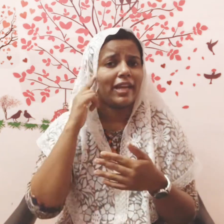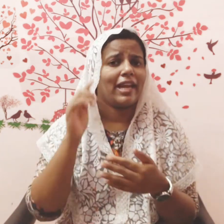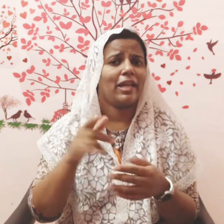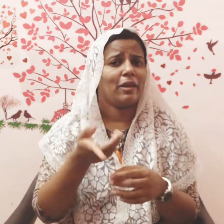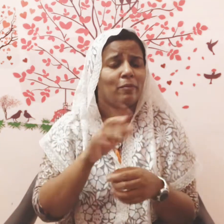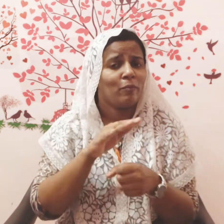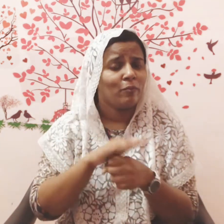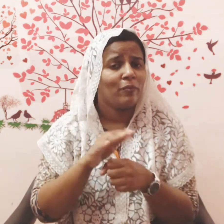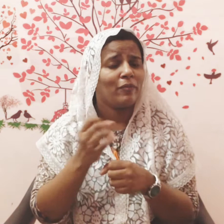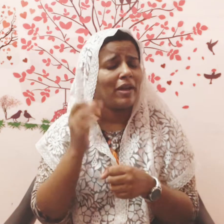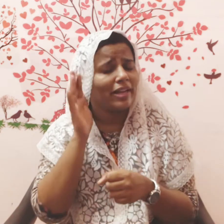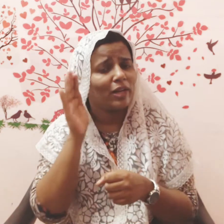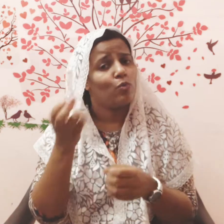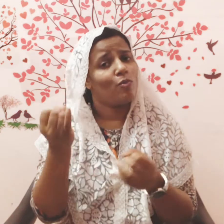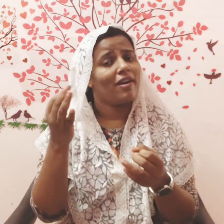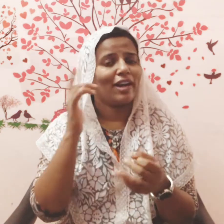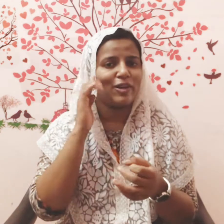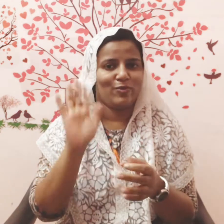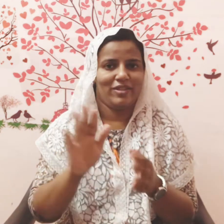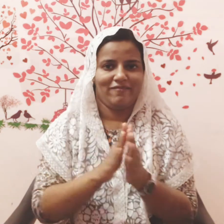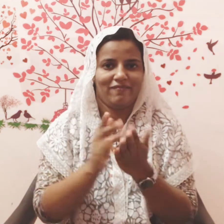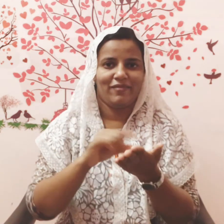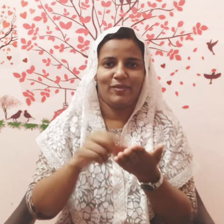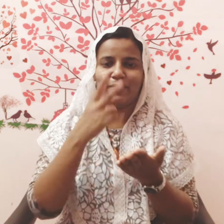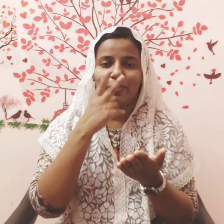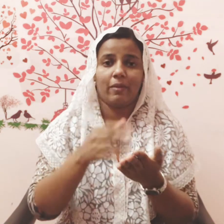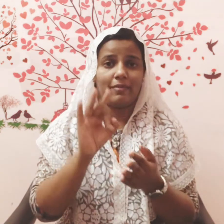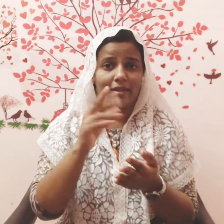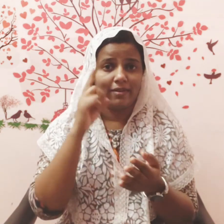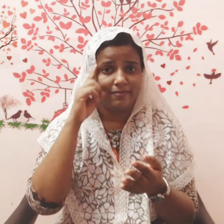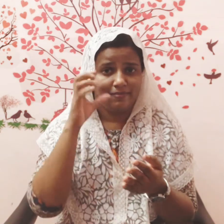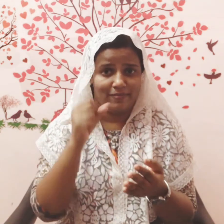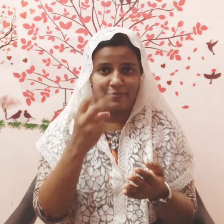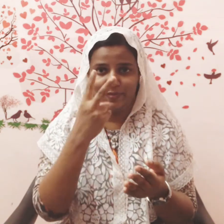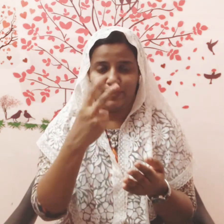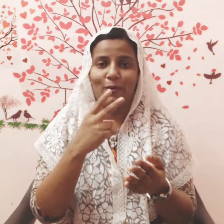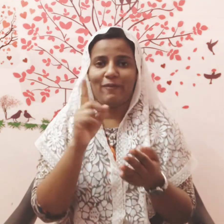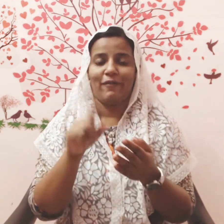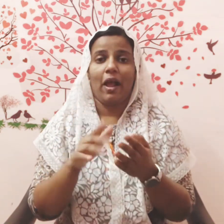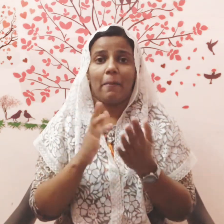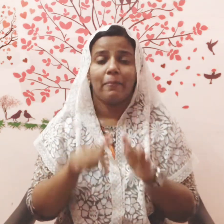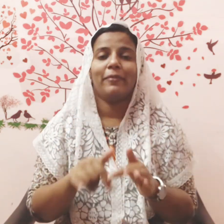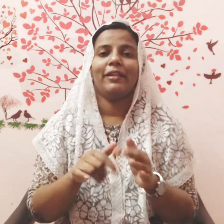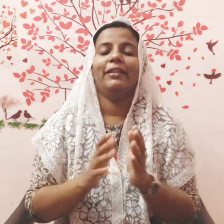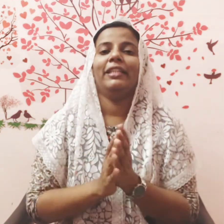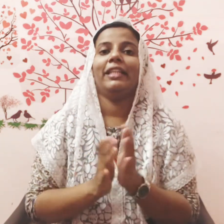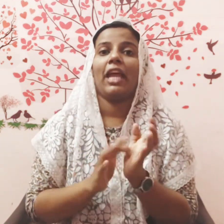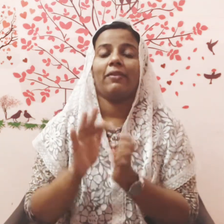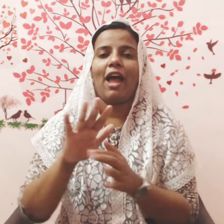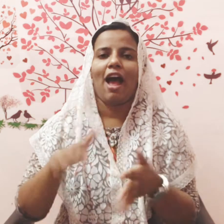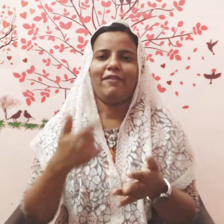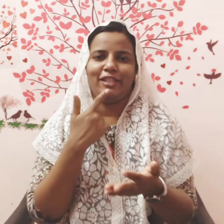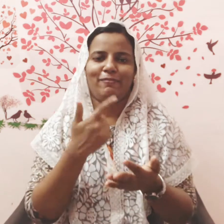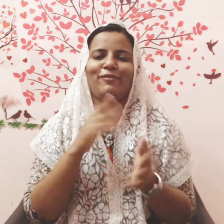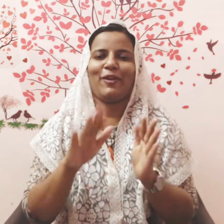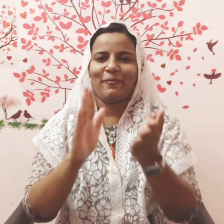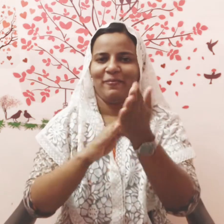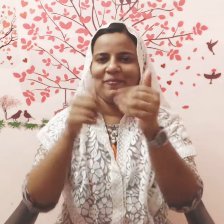മോർണിംഗ് മെസ്സേജിൽ കേട്ടിട്ടുള്ള ഒരു വേദഭാഗമാണ് കർത്താവിൽ നിന്ന് നമ്മളോട് സംസാരിക്കുന്നത്. ശ്രദ്ധയോടെ പ്രാർത്ഥനയോടെ ഇരുന്നാൽ അതിനകത്തു ഇന്നത്തെ ആവശ്യത്തിനുള്ള മന്ന